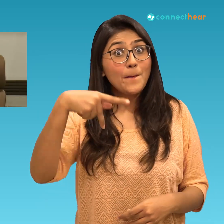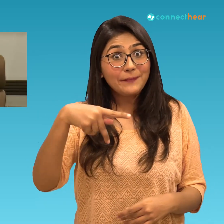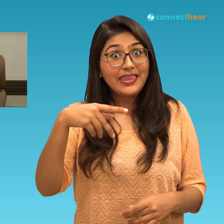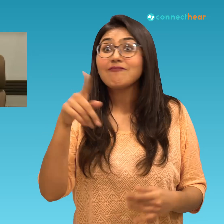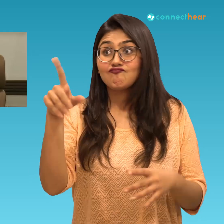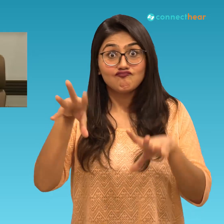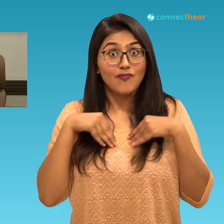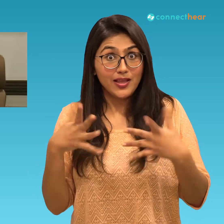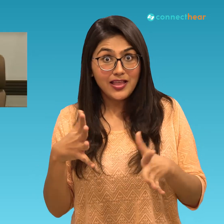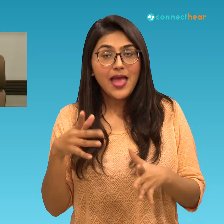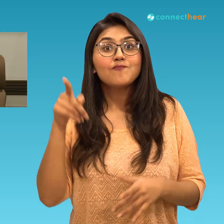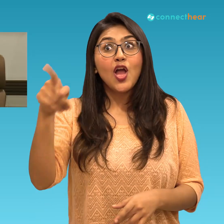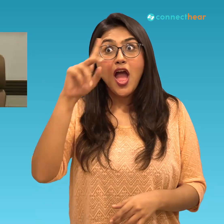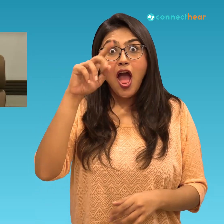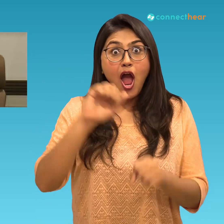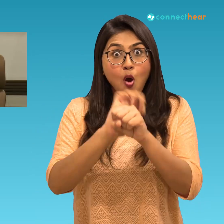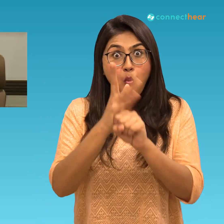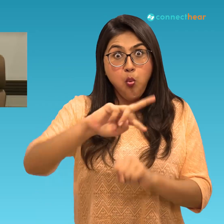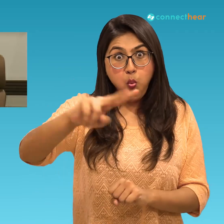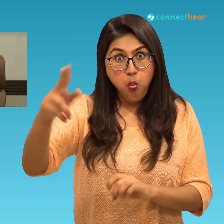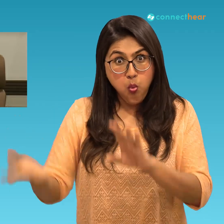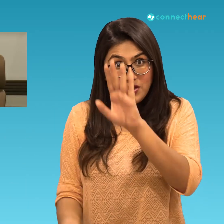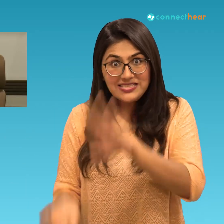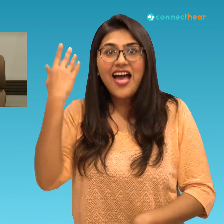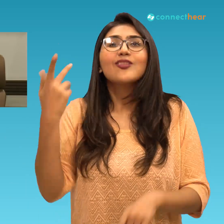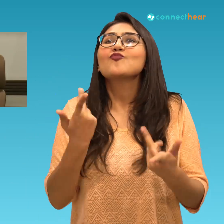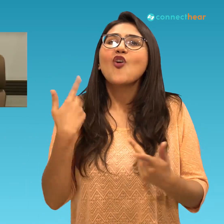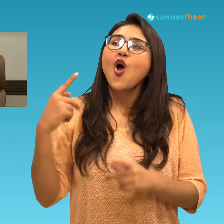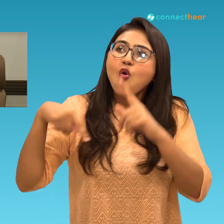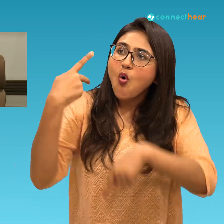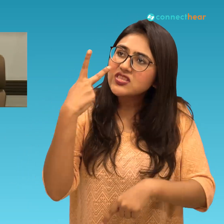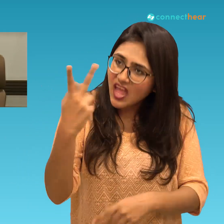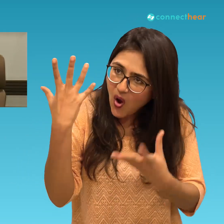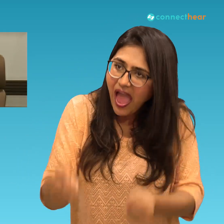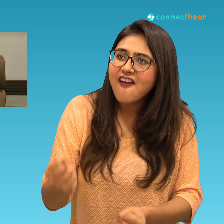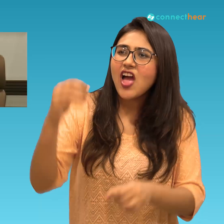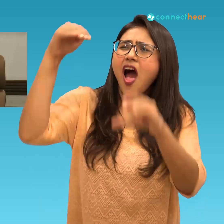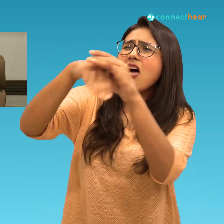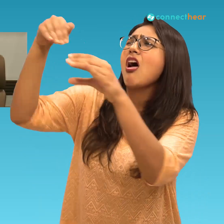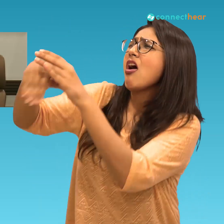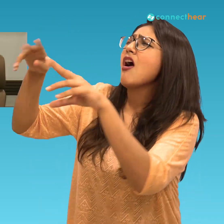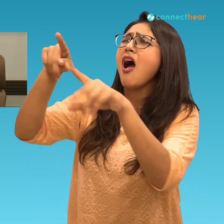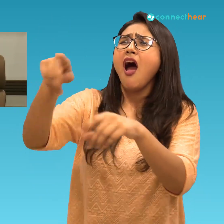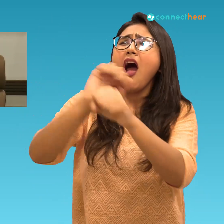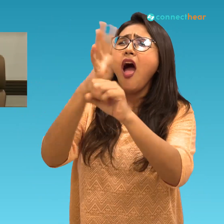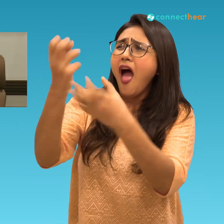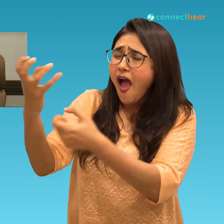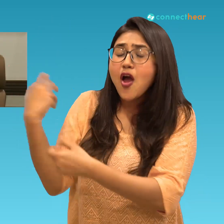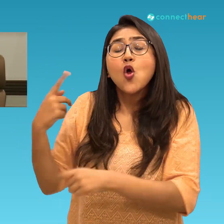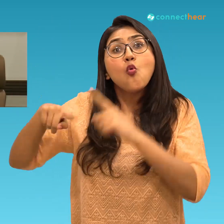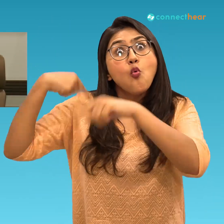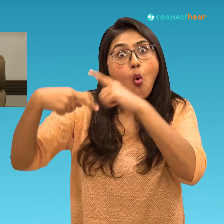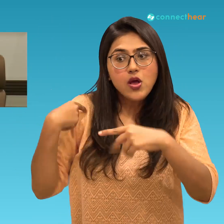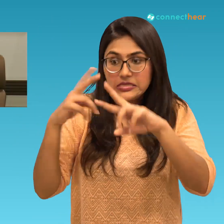के अंदर भी इंसिडेंट्स फैल गया और मज़ीद, क्योंकि हर रोज़ हमारे पास केसेस आते हैं, हर रोज़ उसकी एनालिसिस होती है, तो